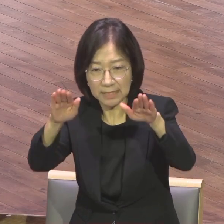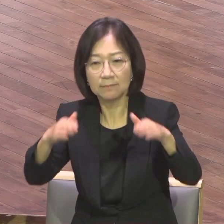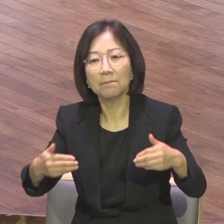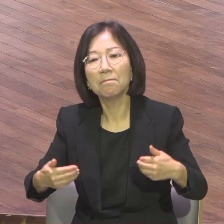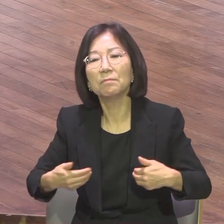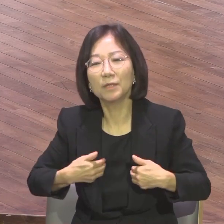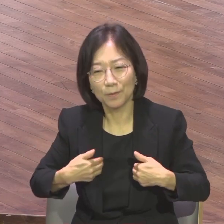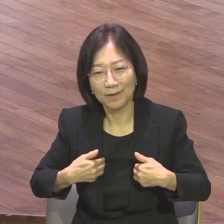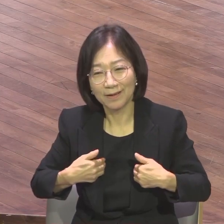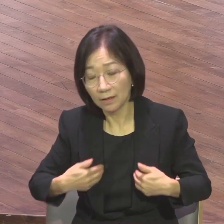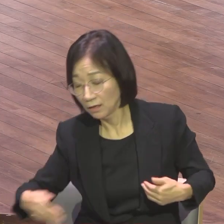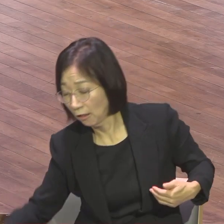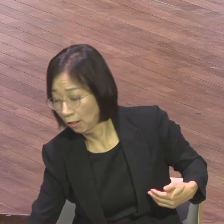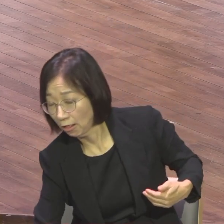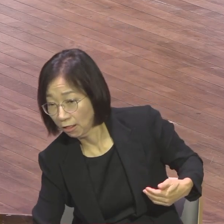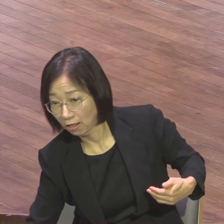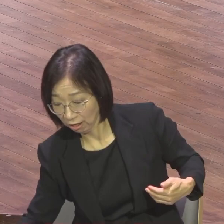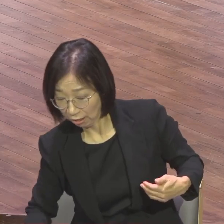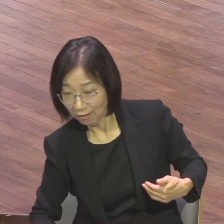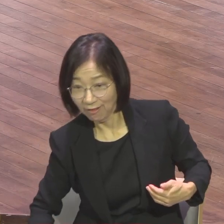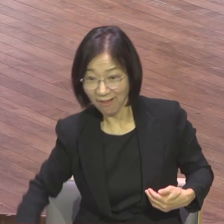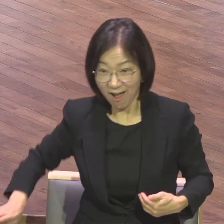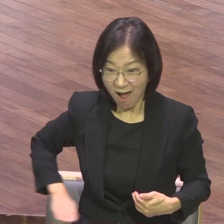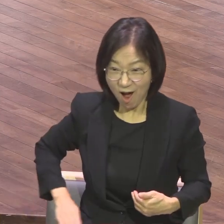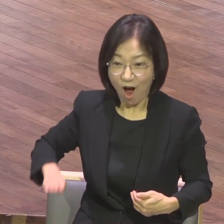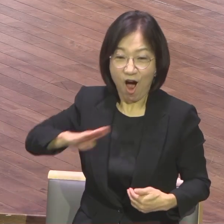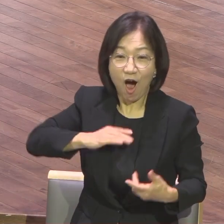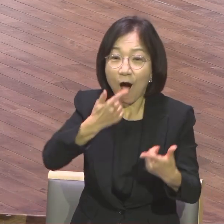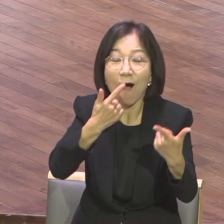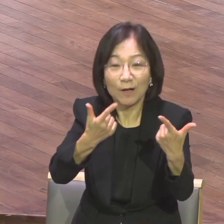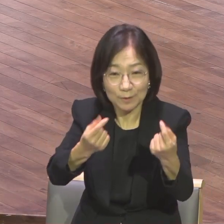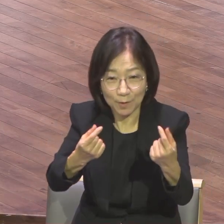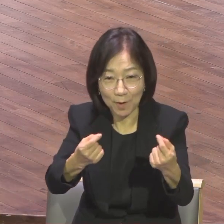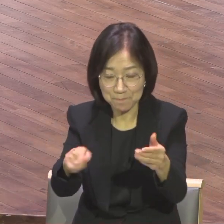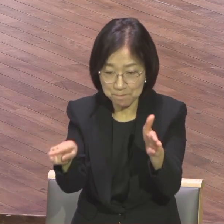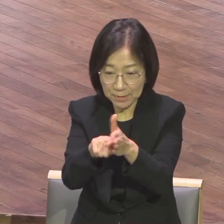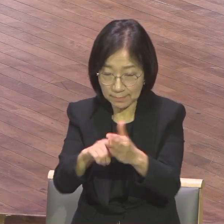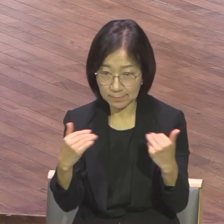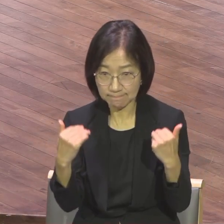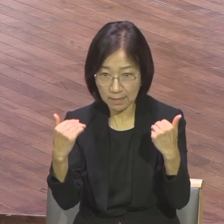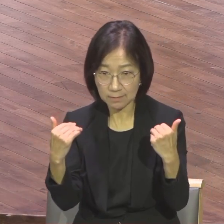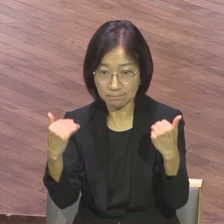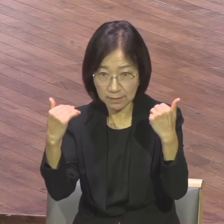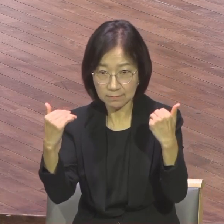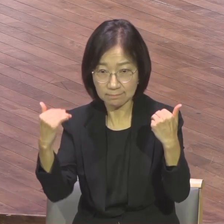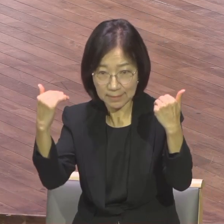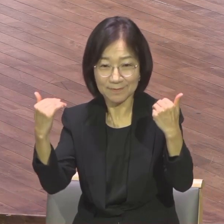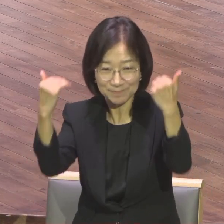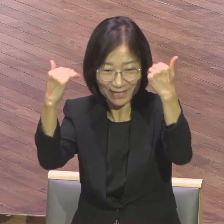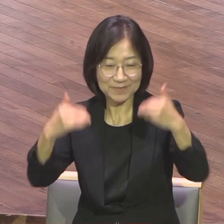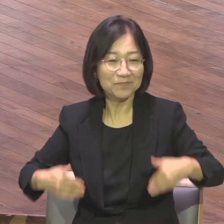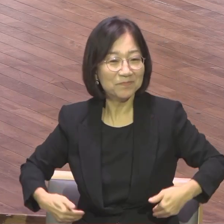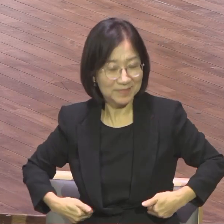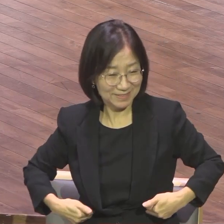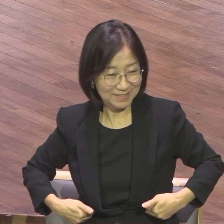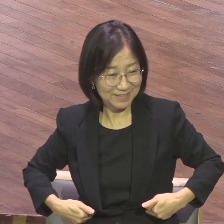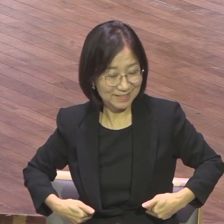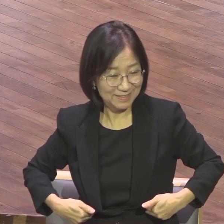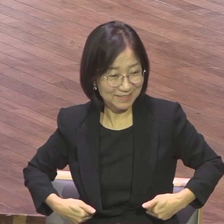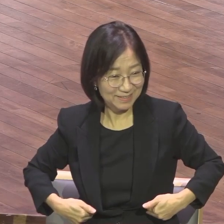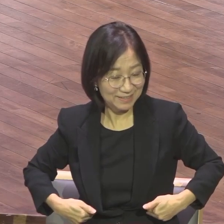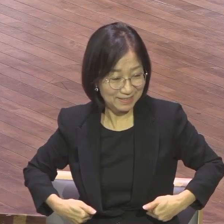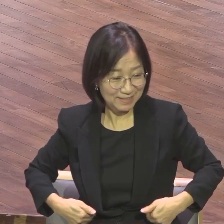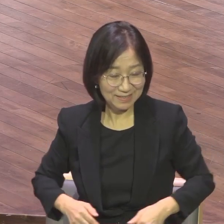자라가라. 믿음이 자라가야 돼. 성장 계속 자라가야 돼. 그 자라가는 증거가 뭔지